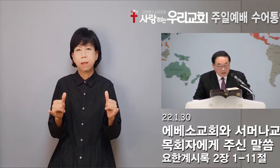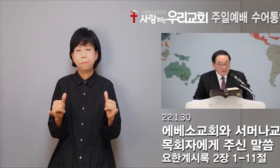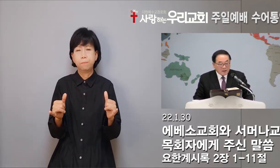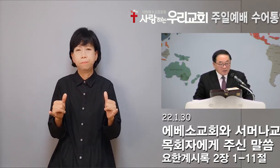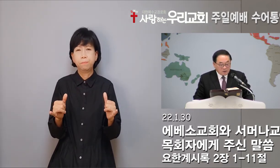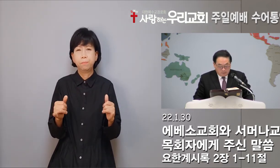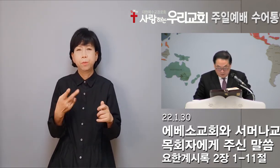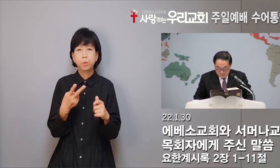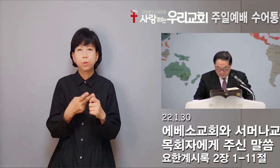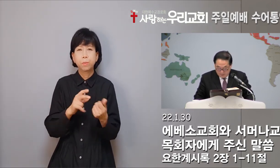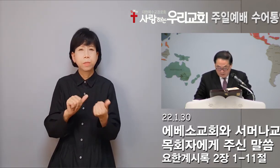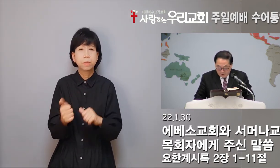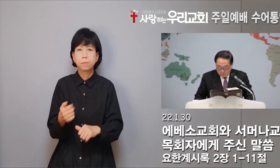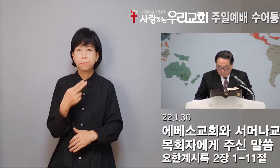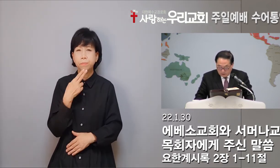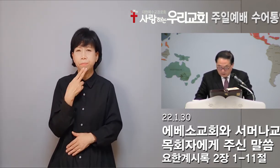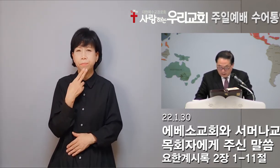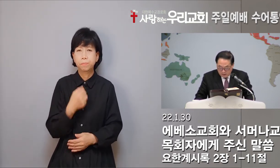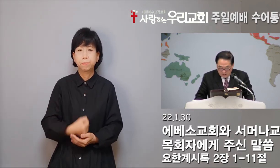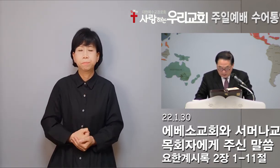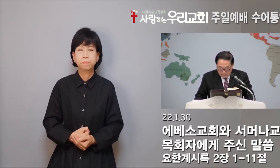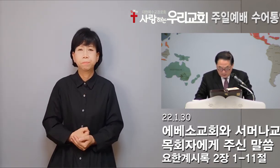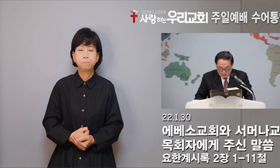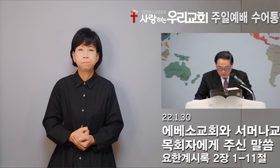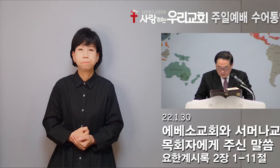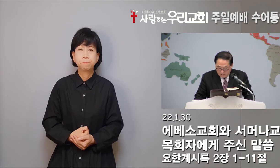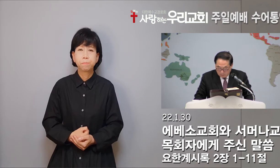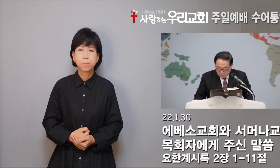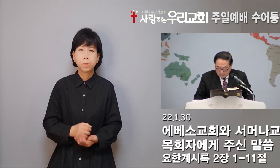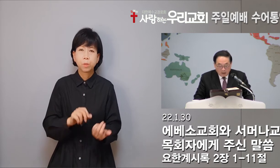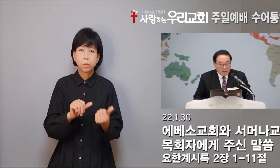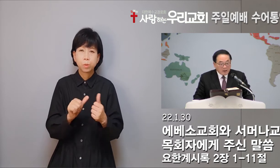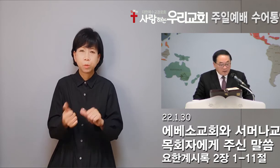사망해를 받지 않을 것입니다. 둘째 사망해는